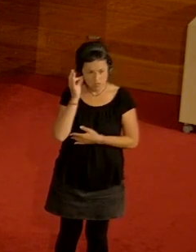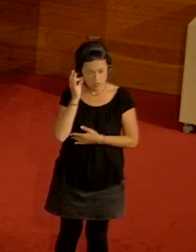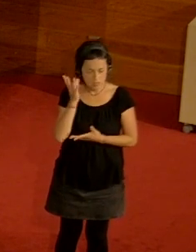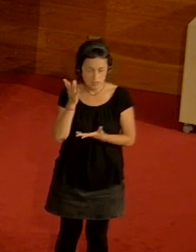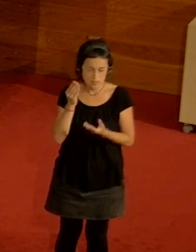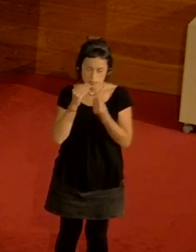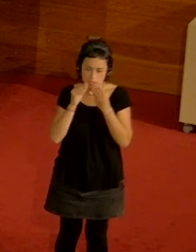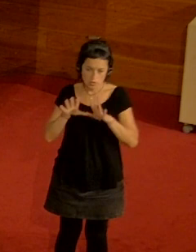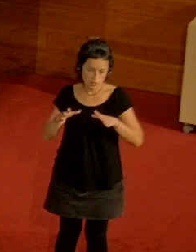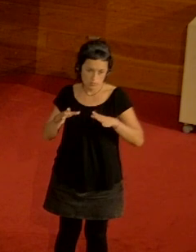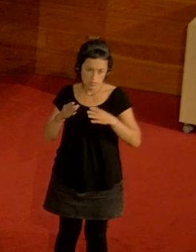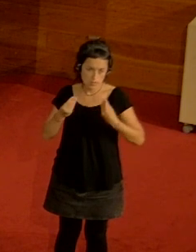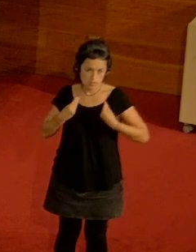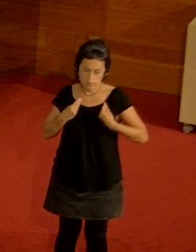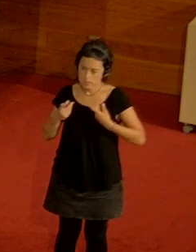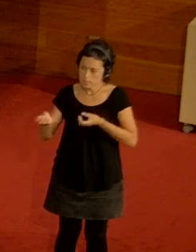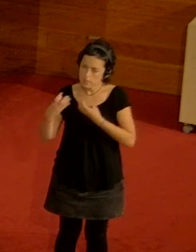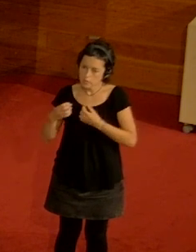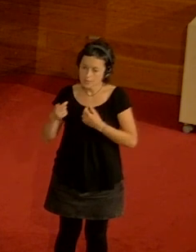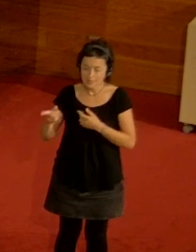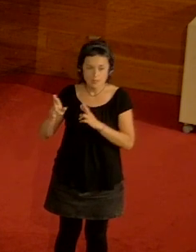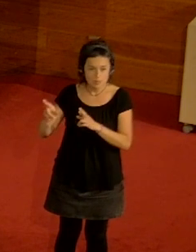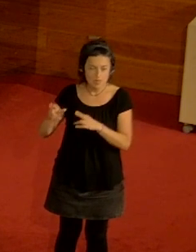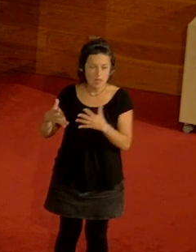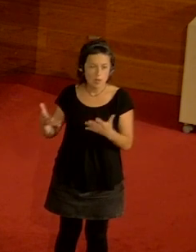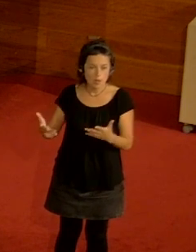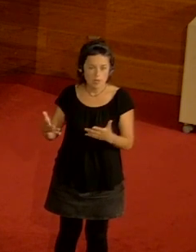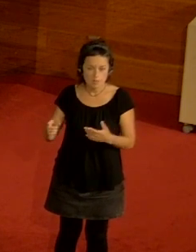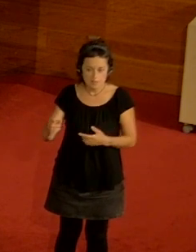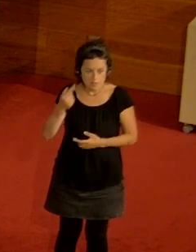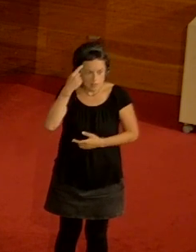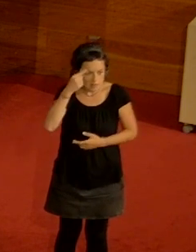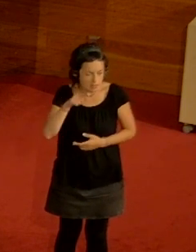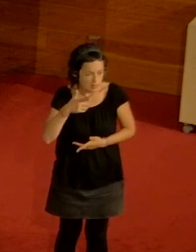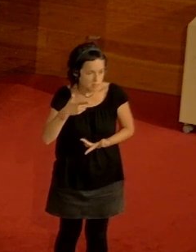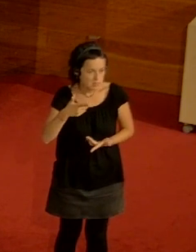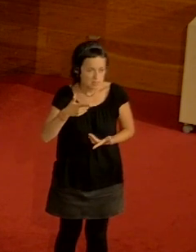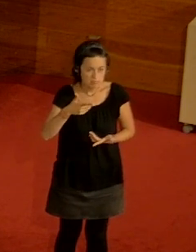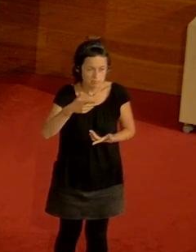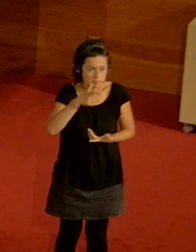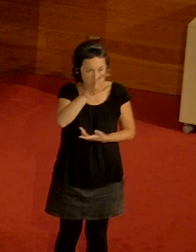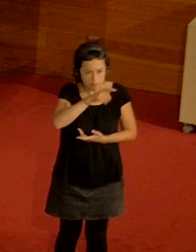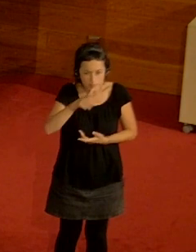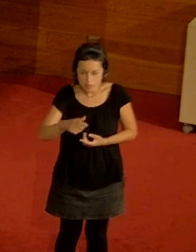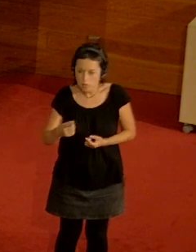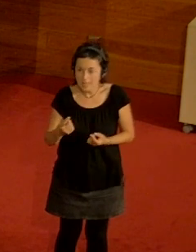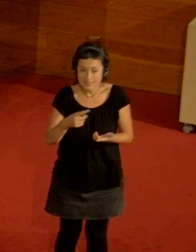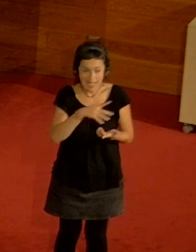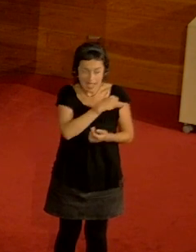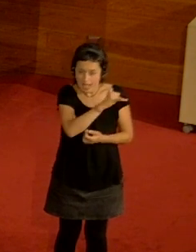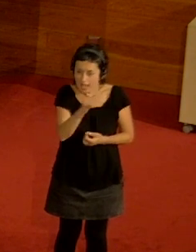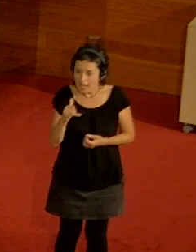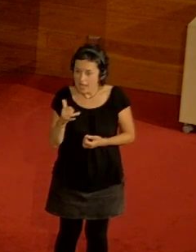comentaba que para ella la la esperanza es saber que hay alguien en algún lugar o algunas personas en algún lugar que están